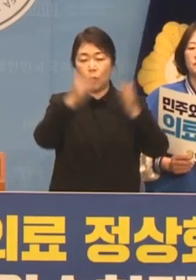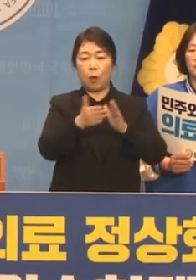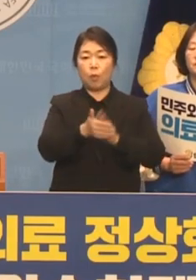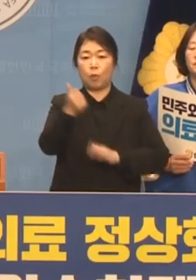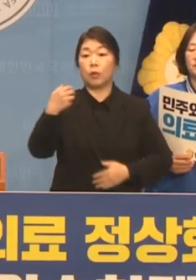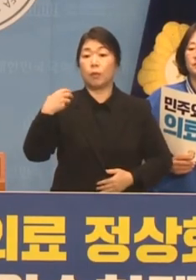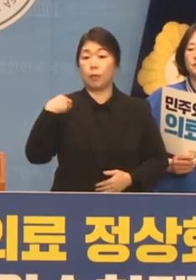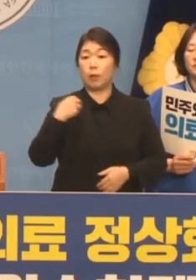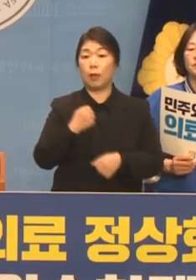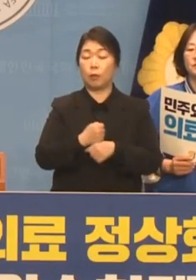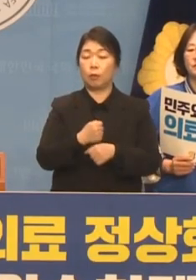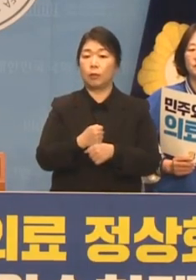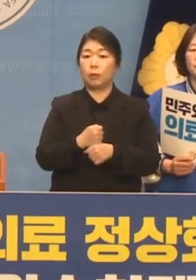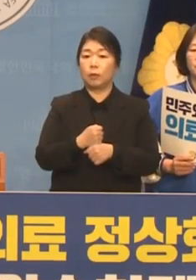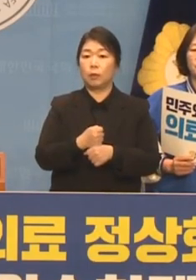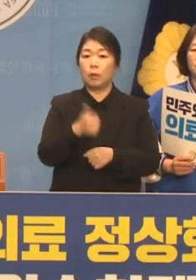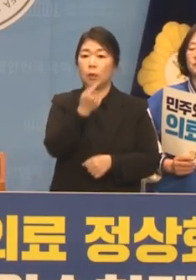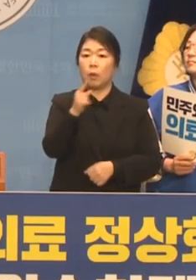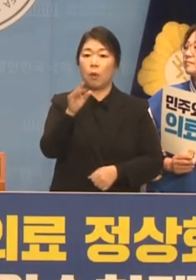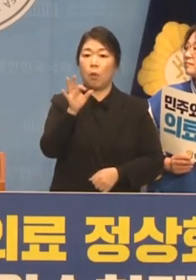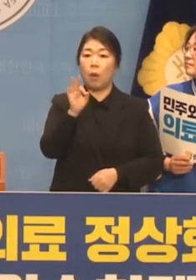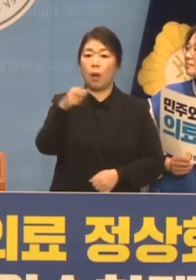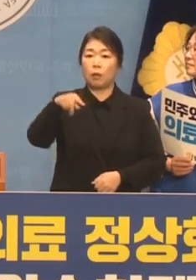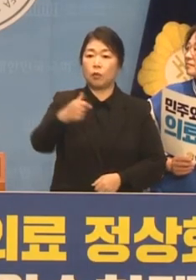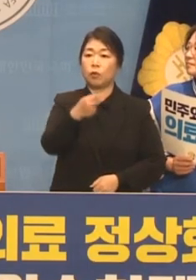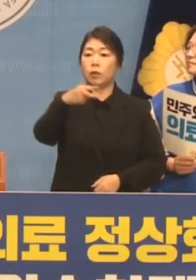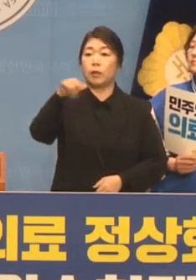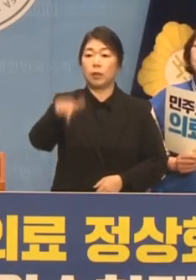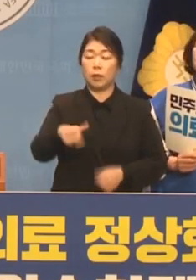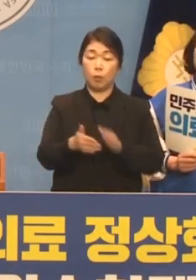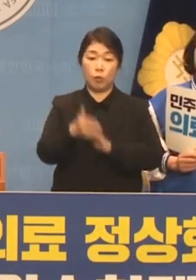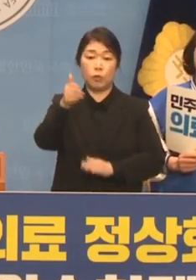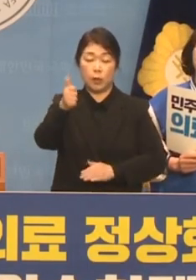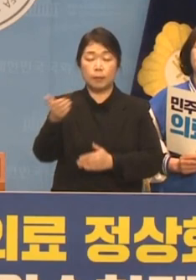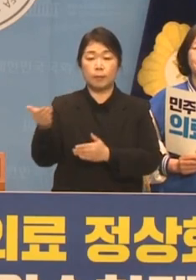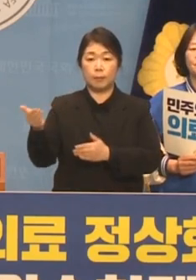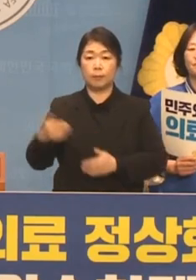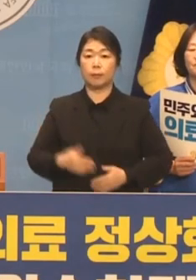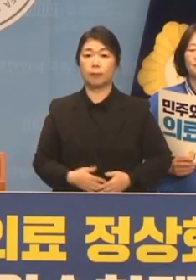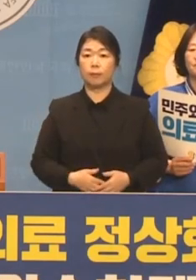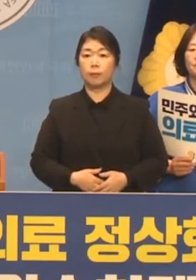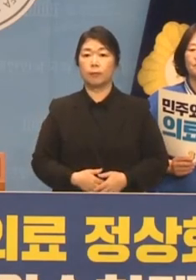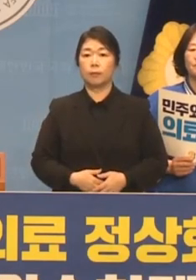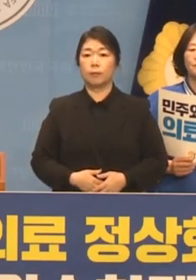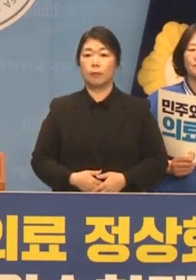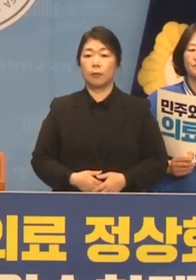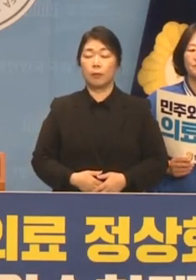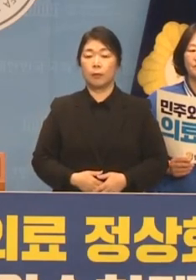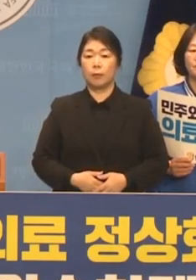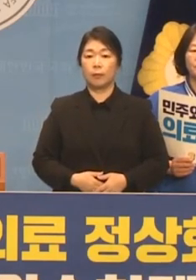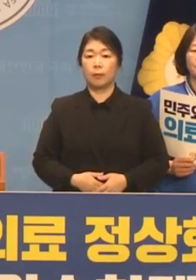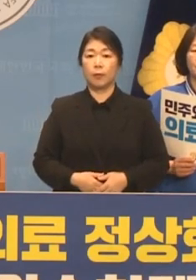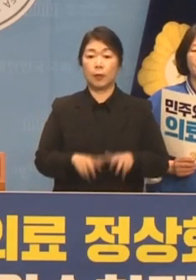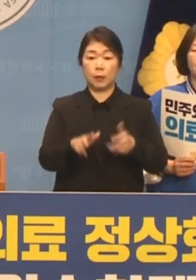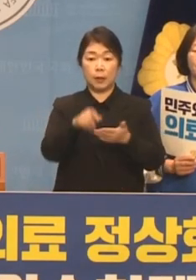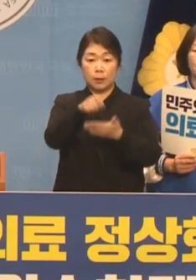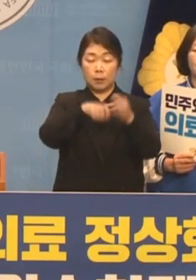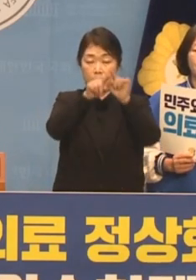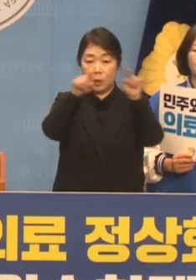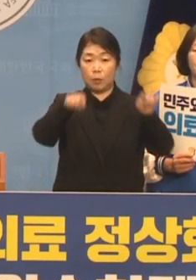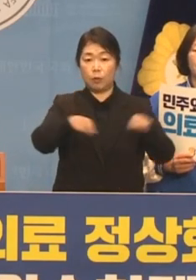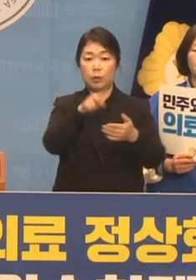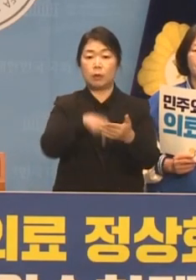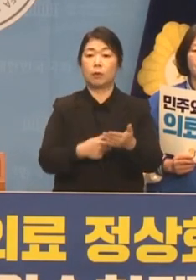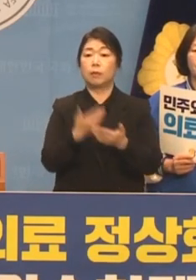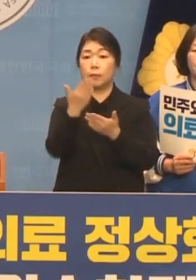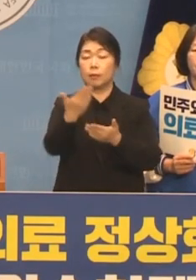맡고 있는 황순식 본부장님도 함께 하셨습니다 그러면 바로 기자 회견문 낭독을